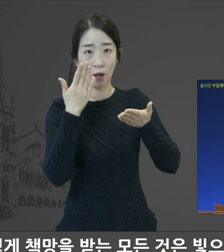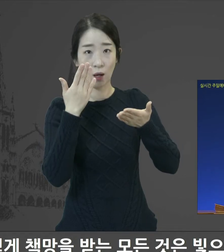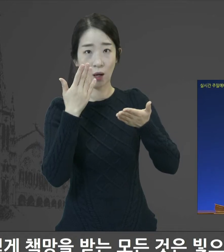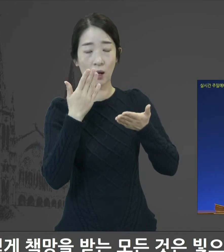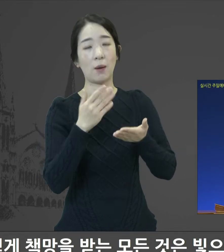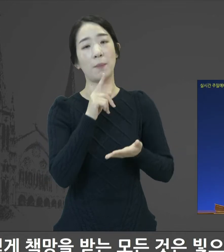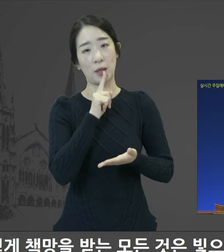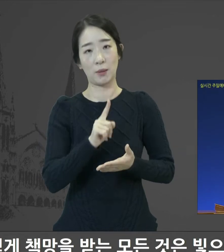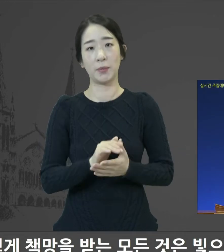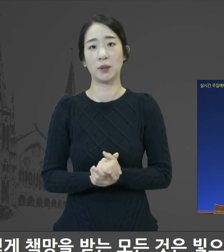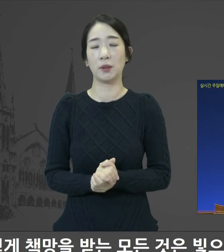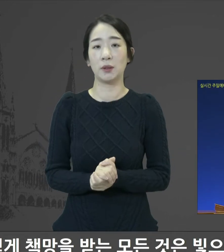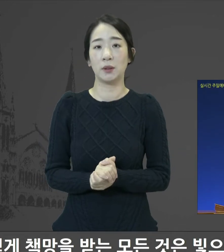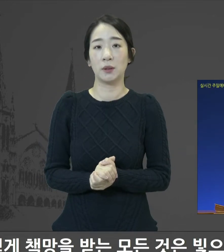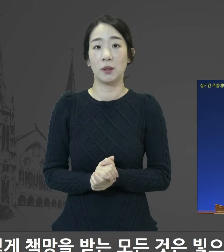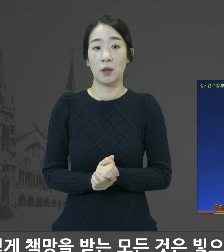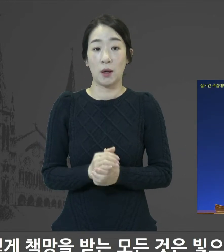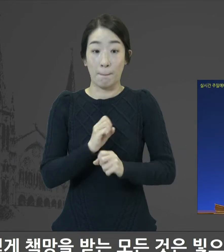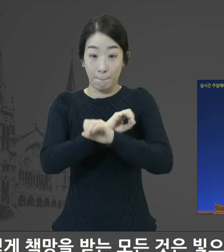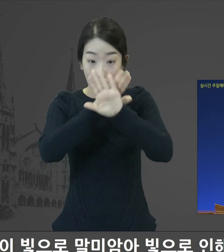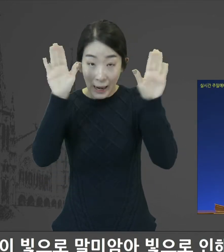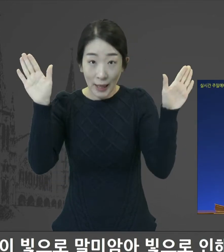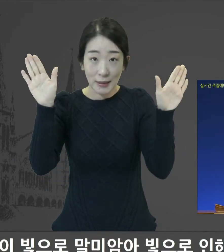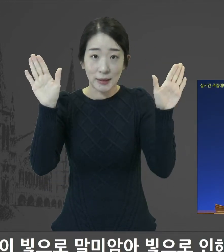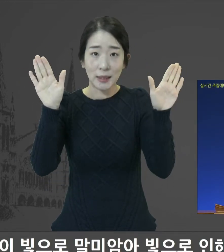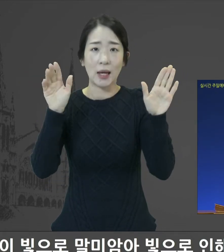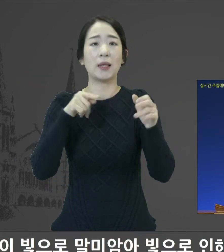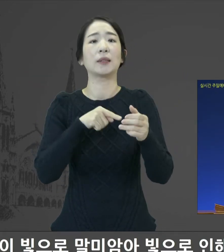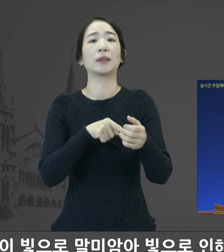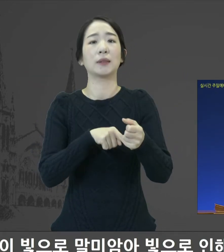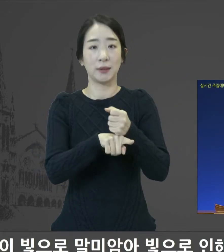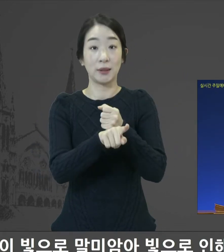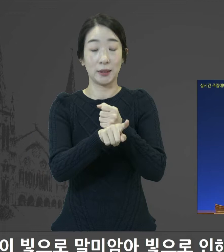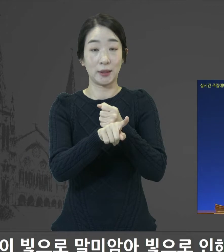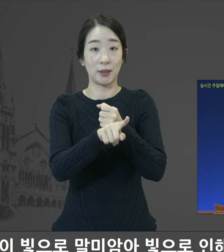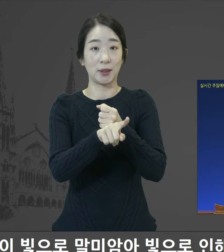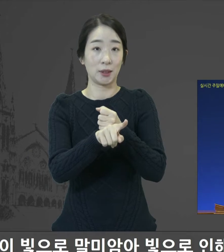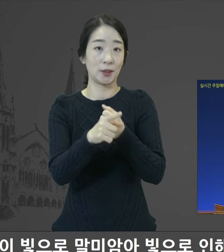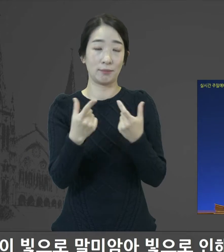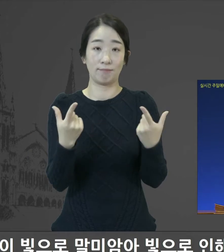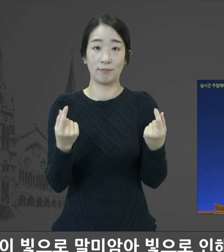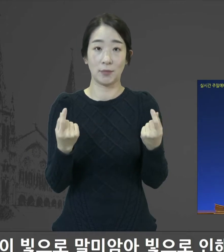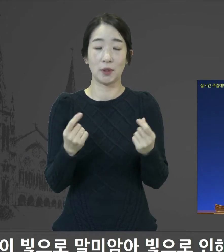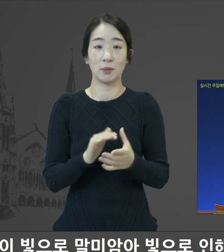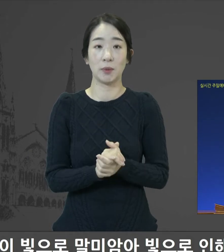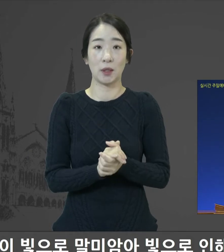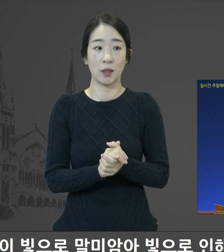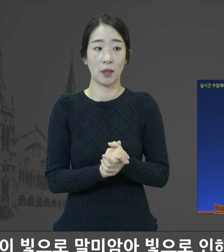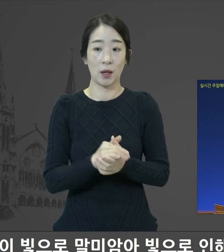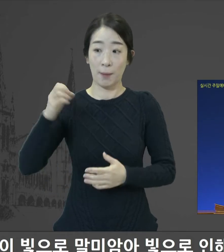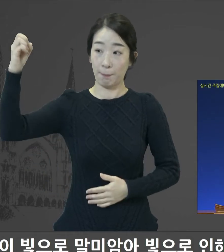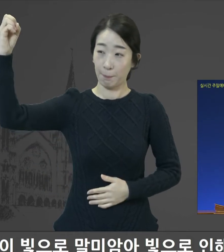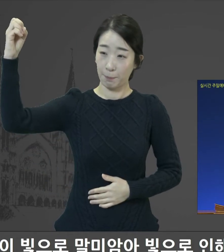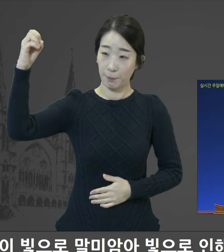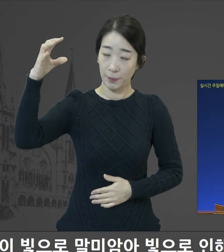밝아진다 라고 설명하는 겁니다. 밝아진다라는 표현이 좋겠습니다. 빛에 의해서 밝아진